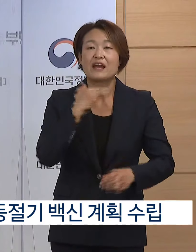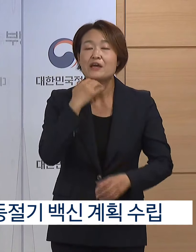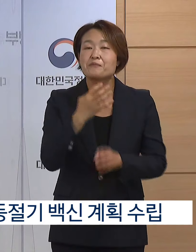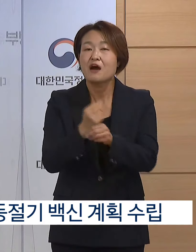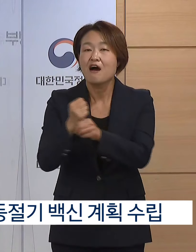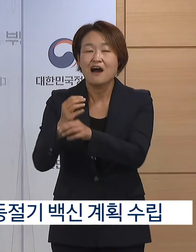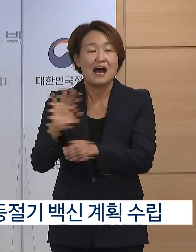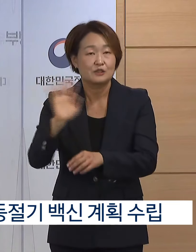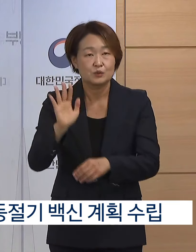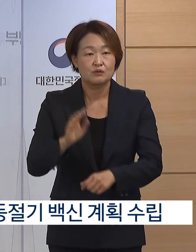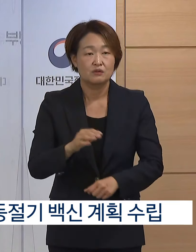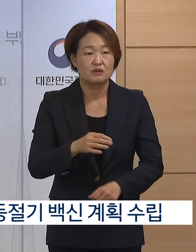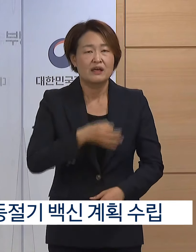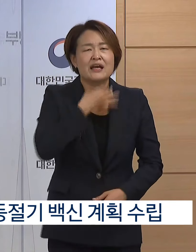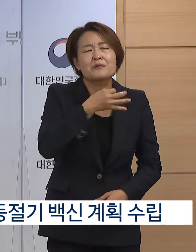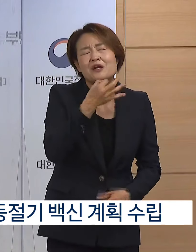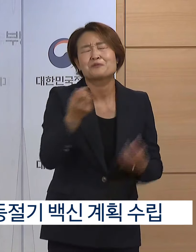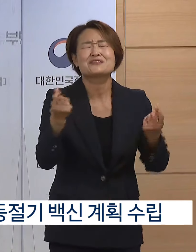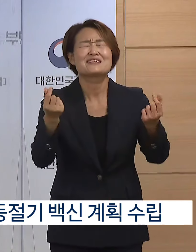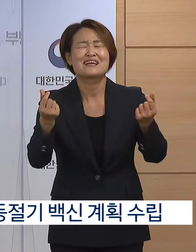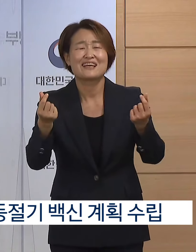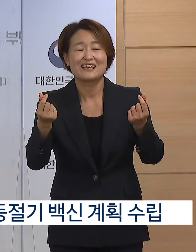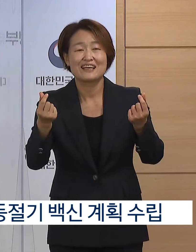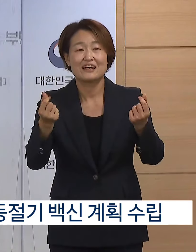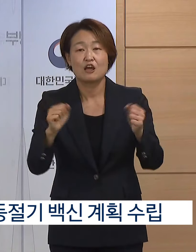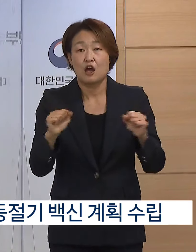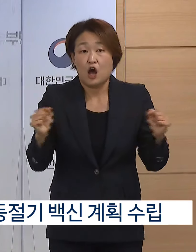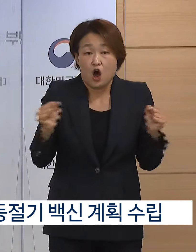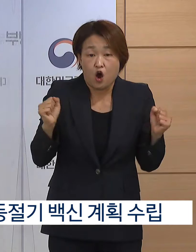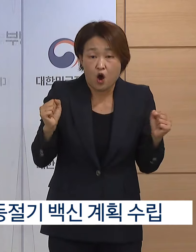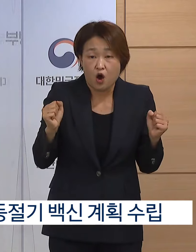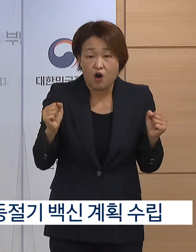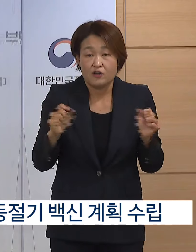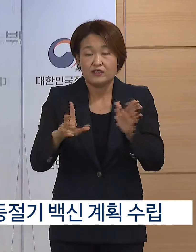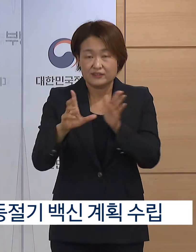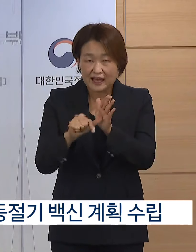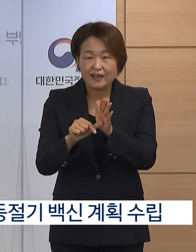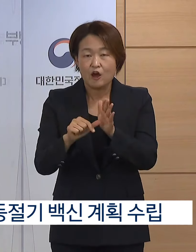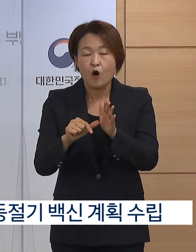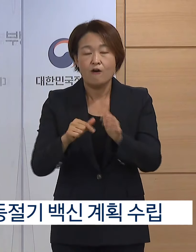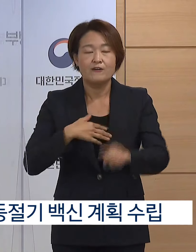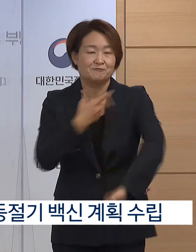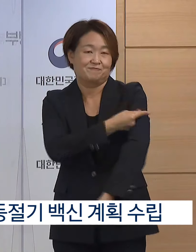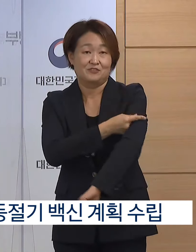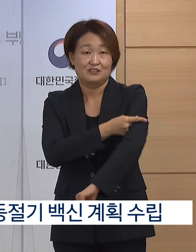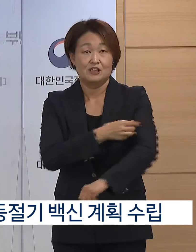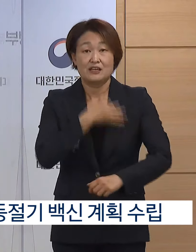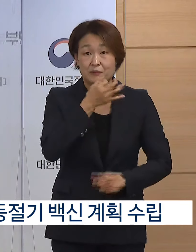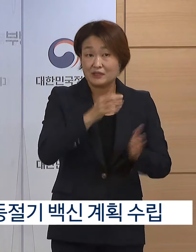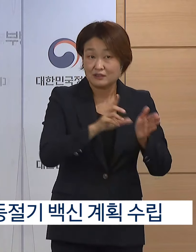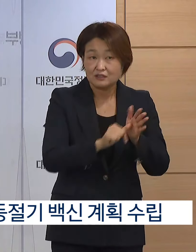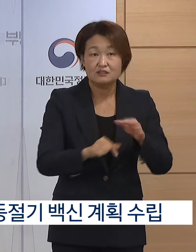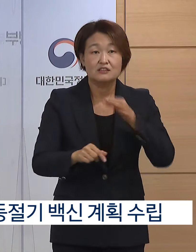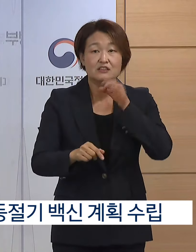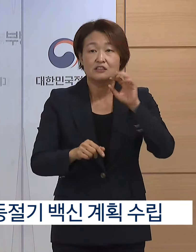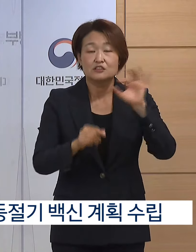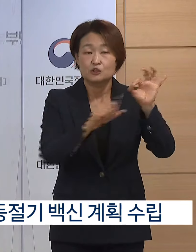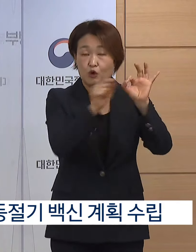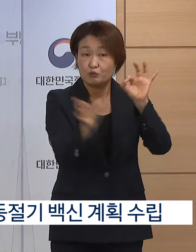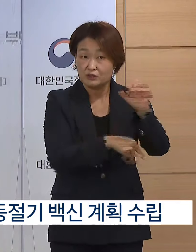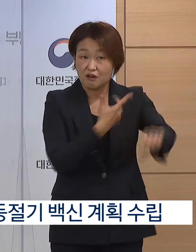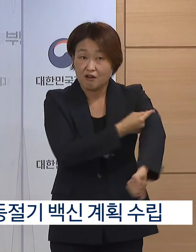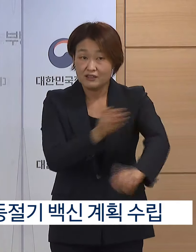아니라 인플루엔자와 유사하게 계절 중심으로 전환하고자 합니다. 이에 접종